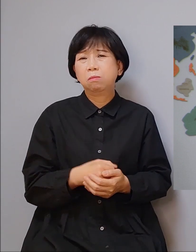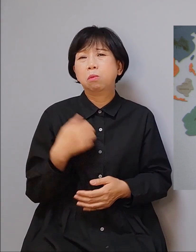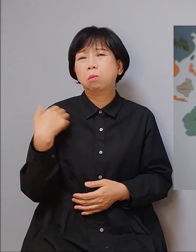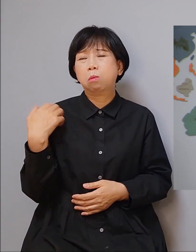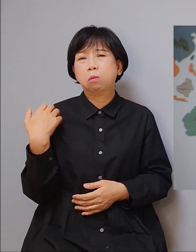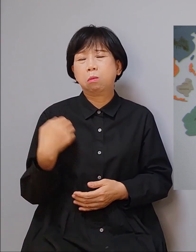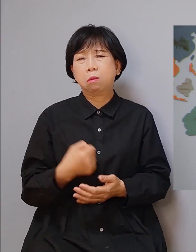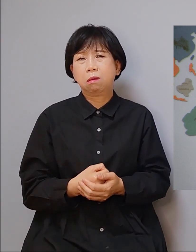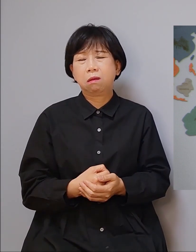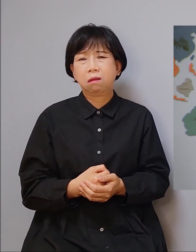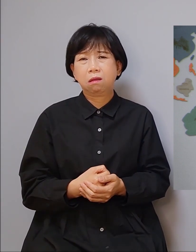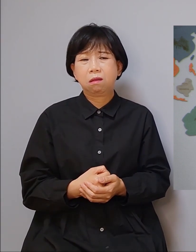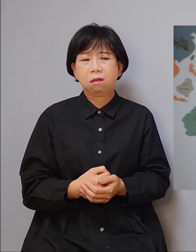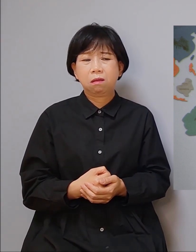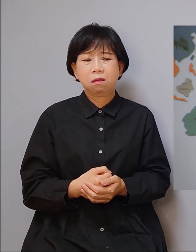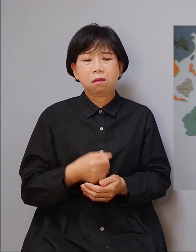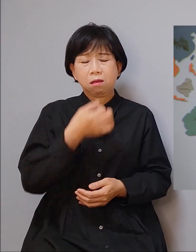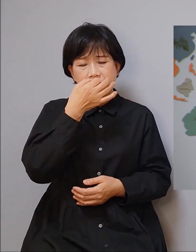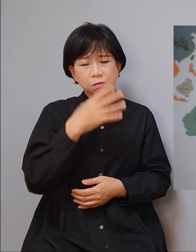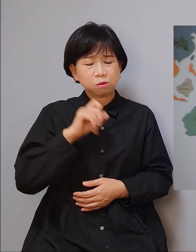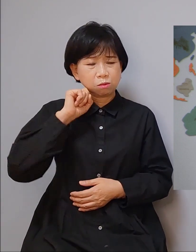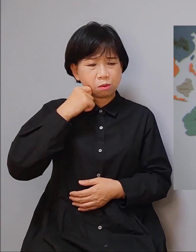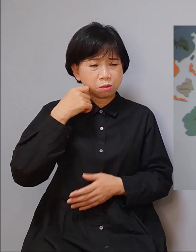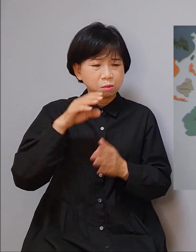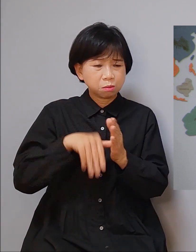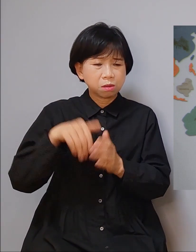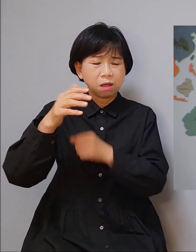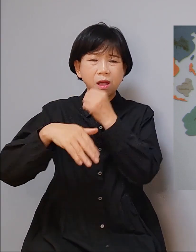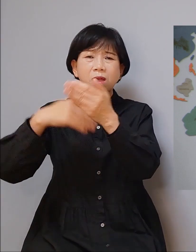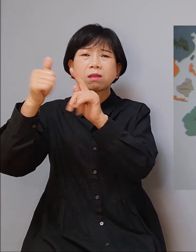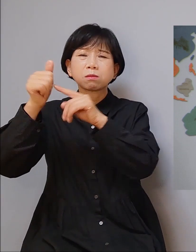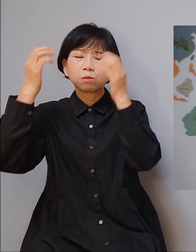역경과 기다림의 시간에서 우리를 꺼내지 않으십니다. 일부러